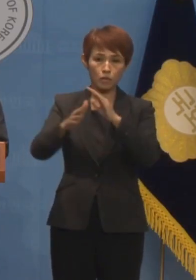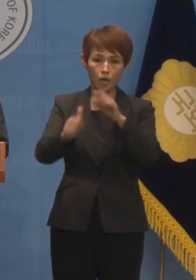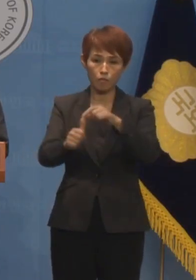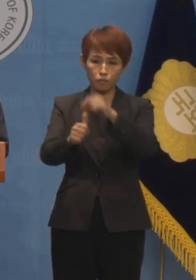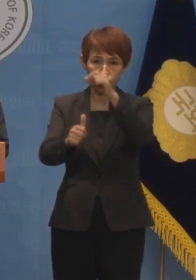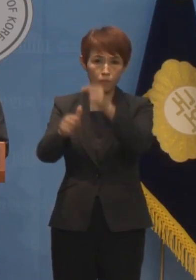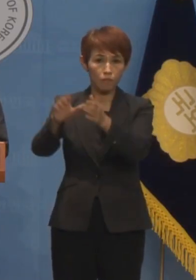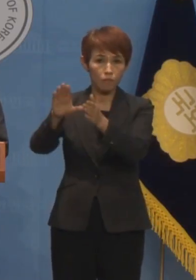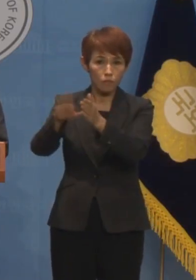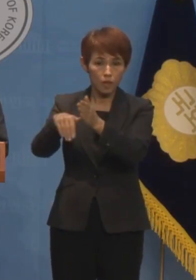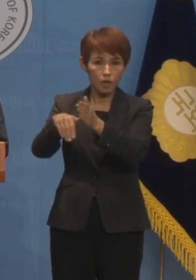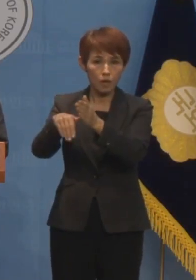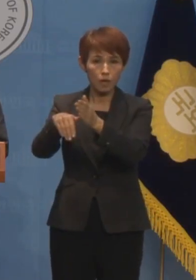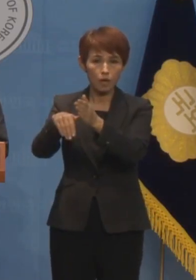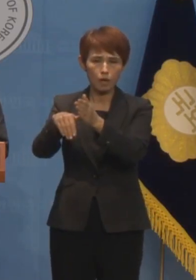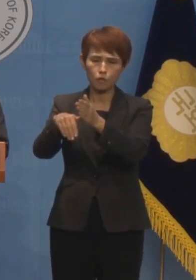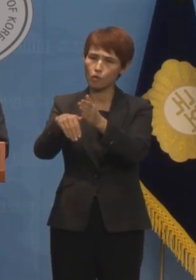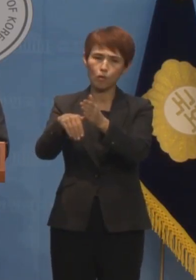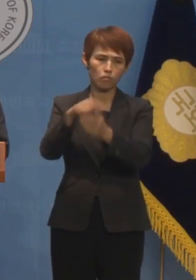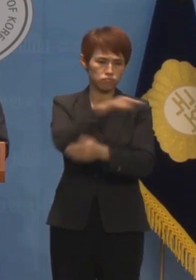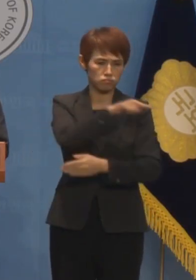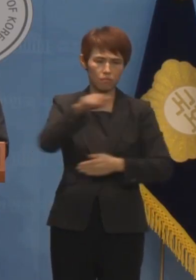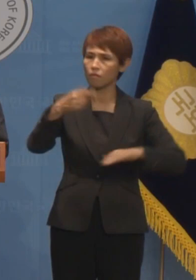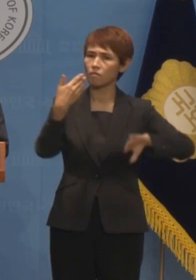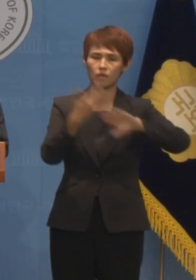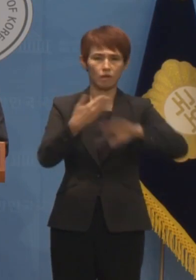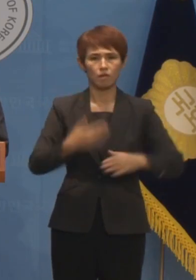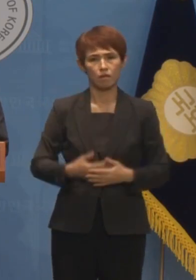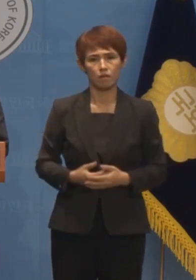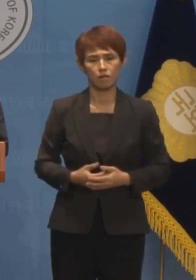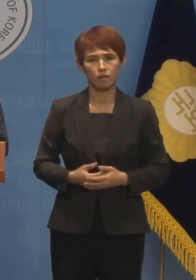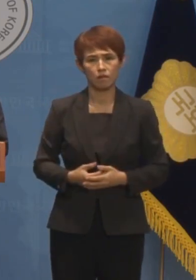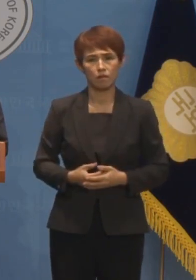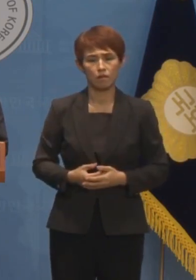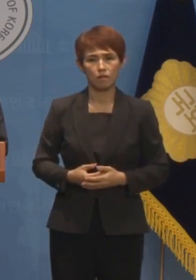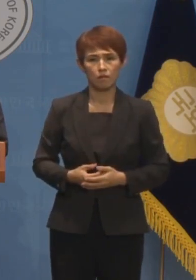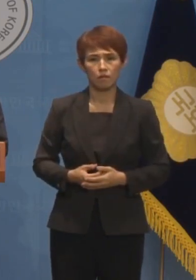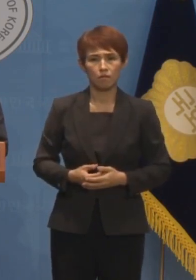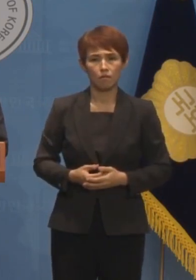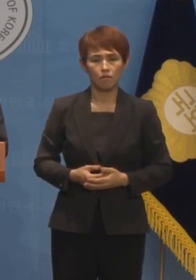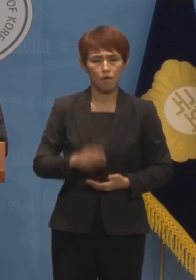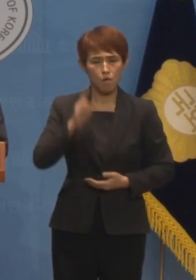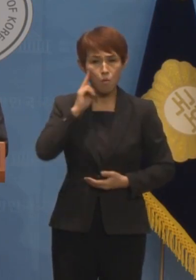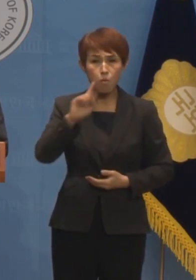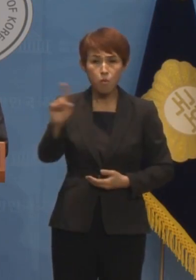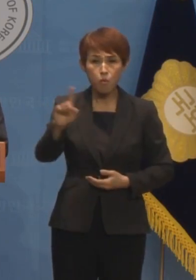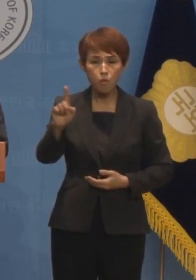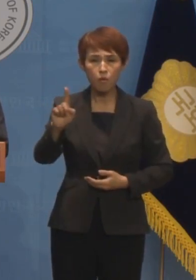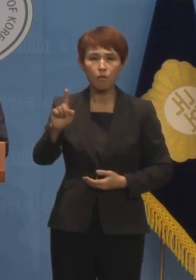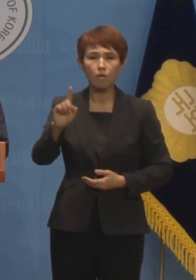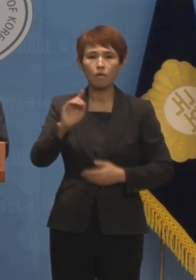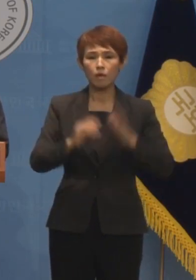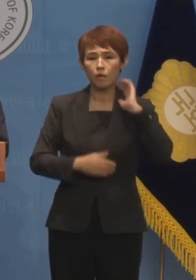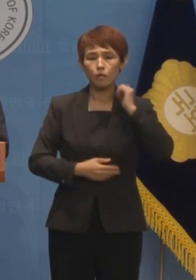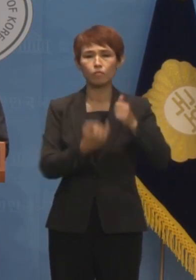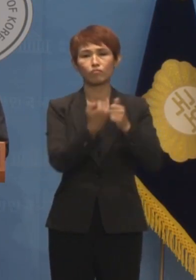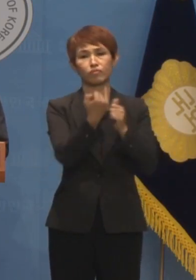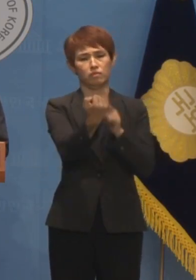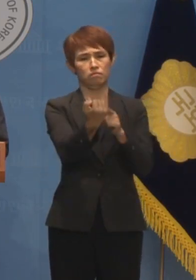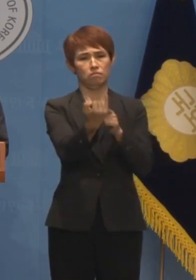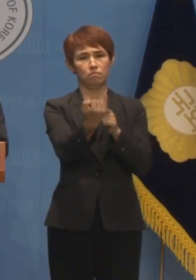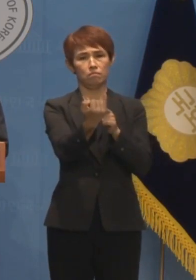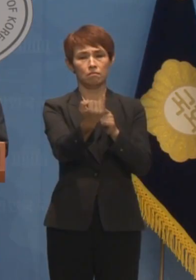인사는 엄연히 다른 차원의 문제입니다 게다가 더 심각한 것은 김건희 여사가